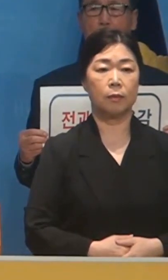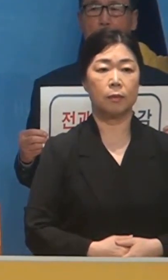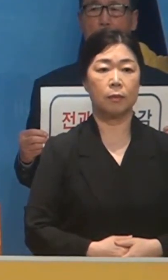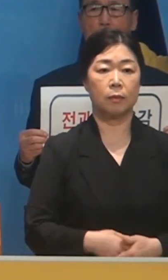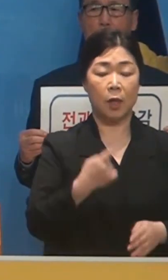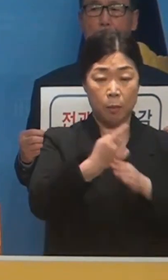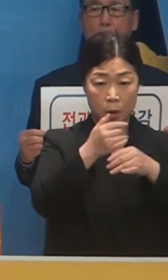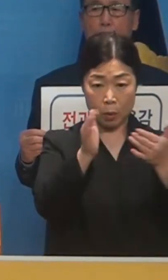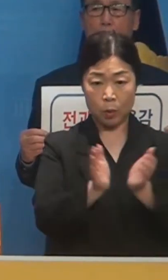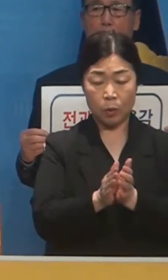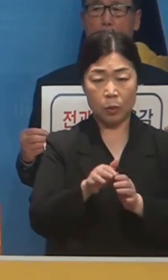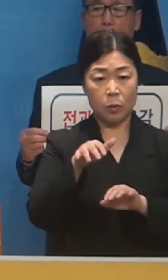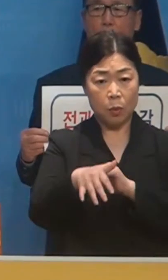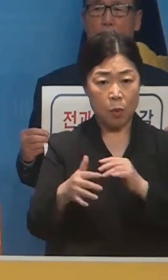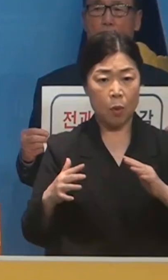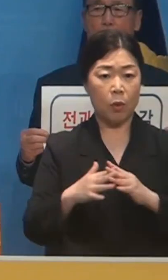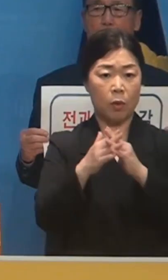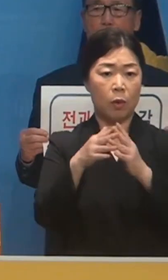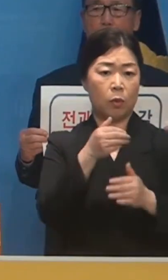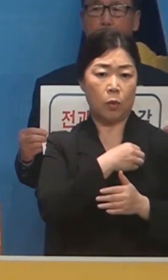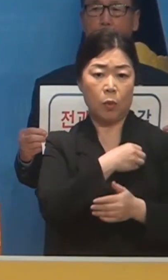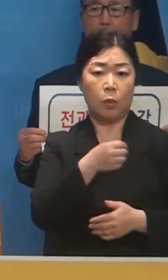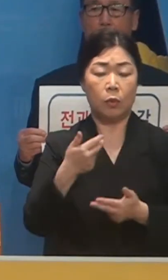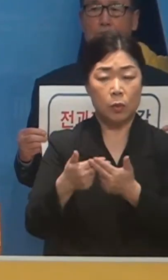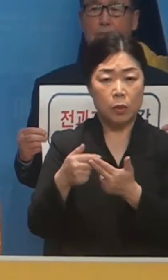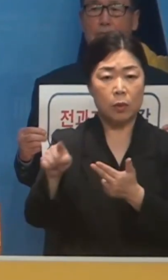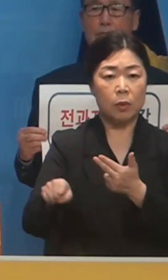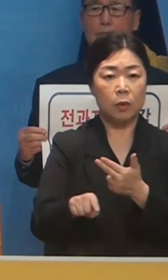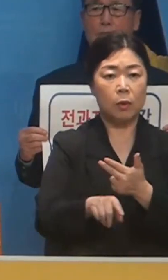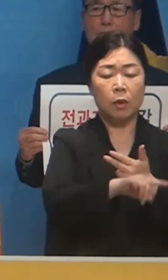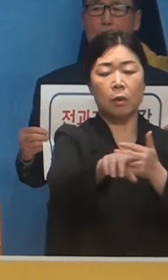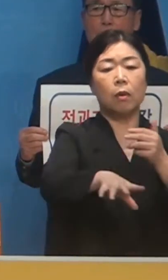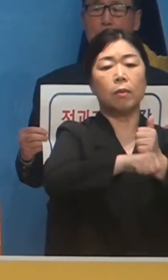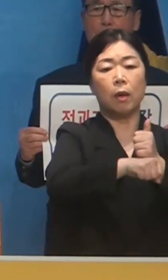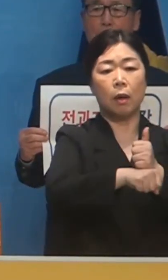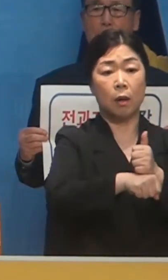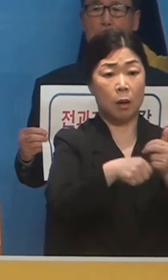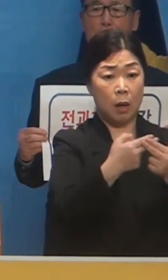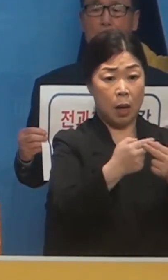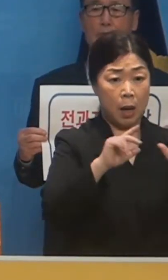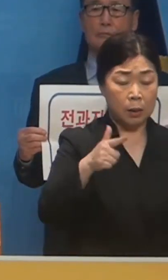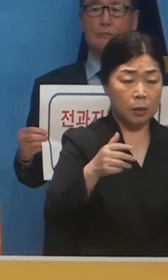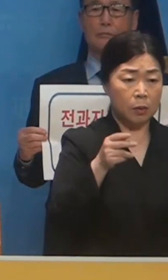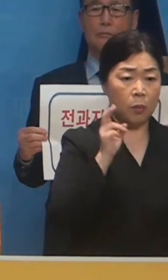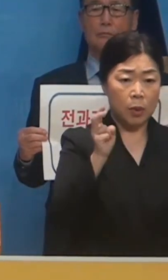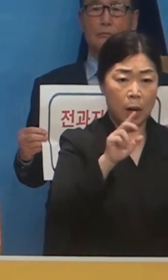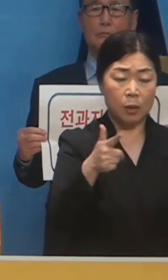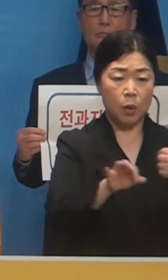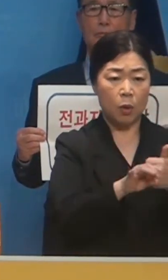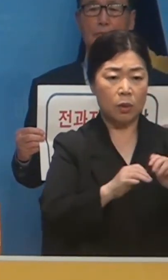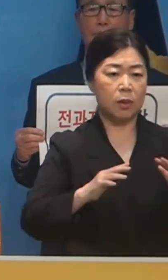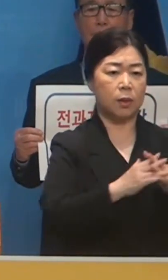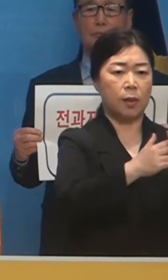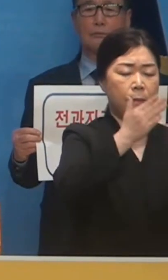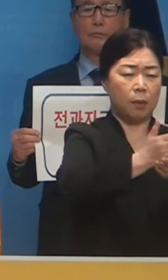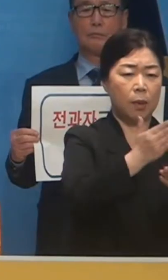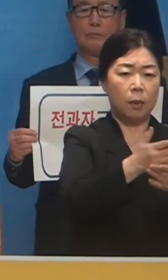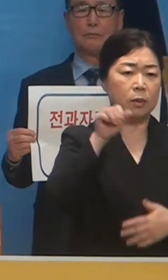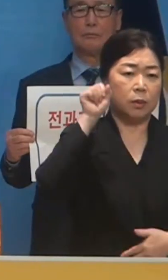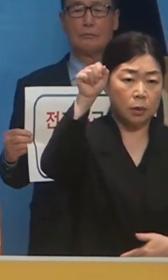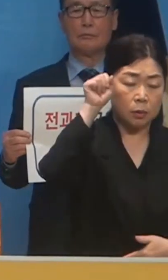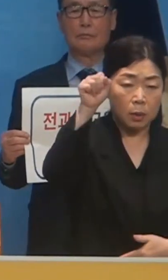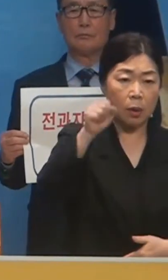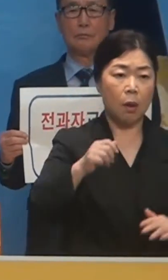민노총 건설노조는 건설 현장에서 민노총 산하의 업체가 아니면 공사 현장에 들어오지 못하도록 시위 집회를